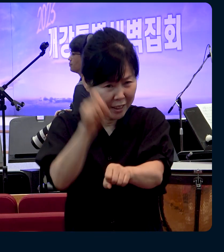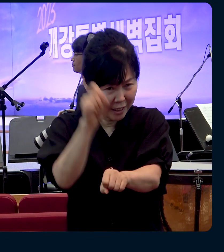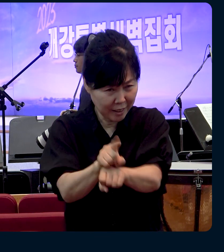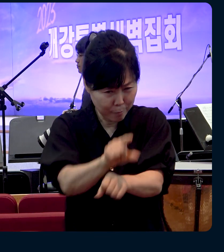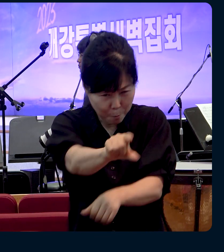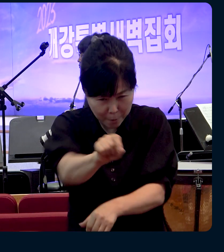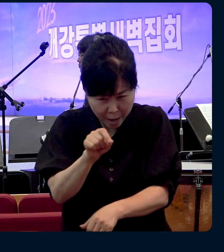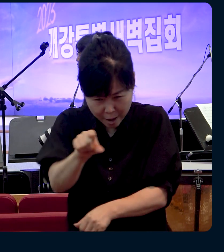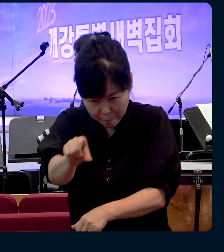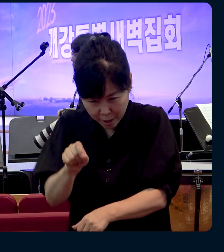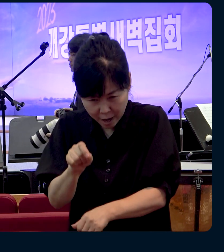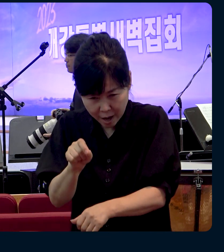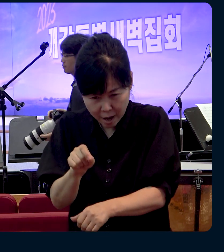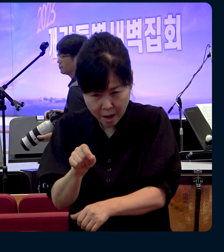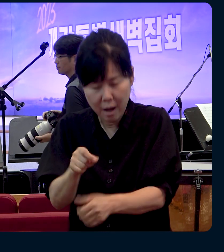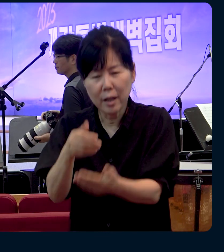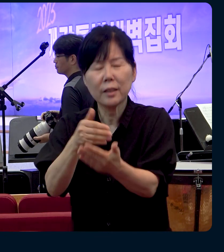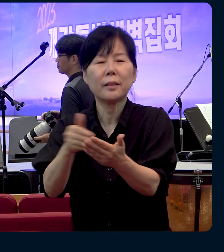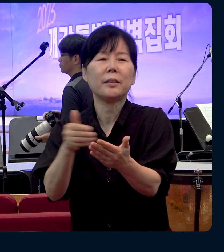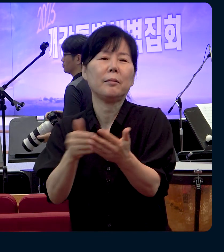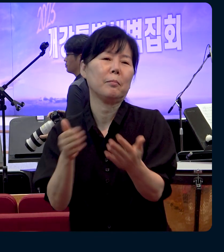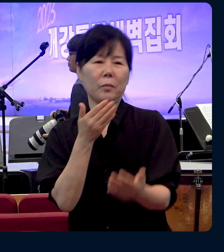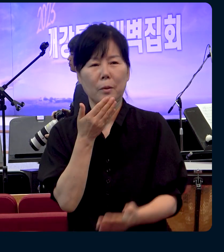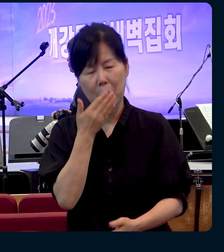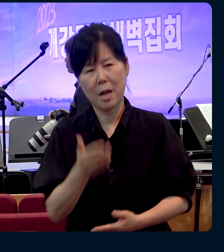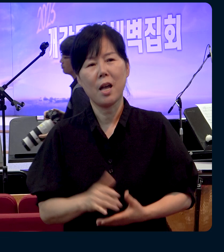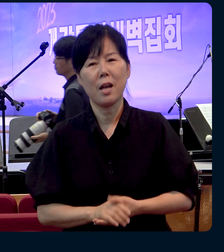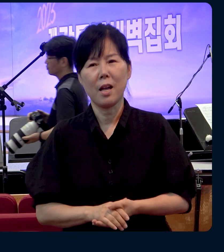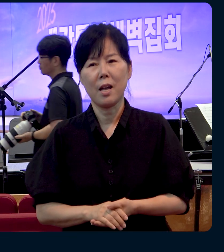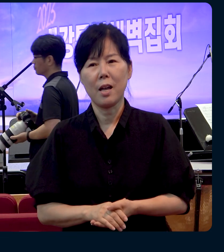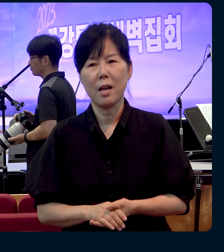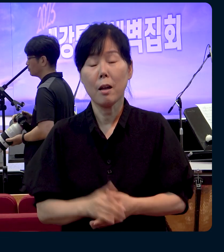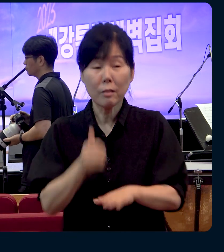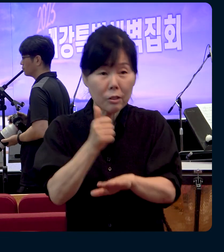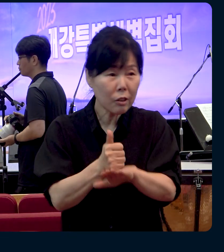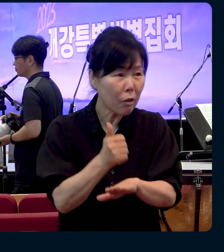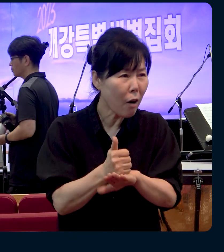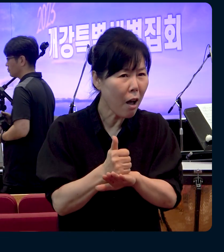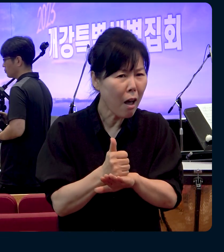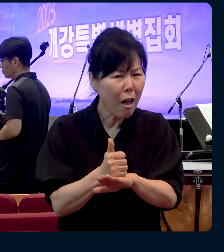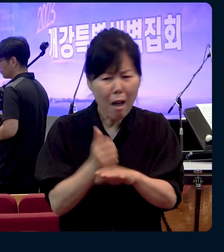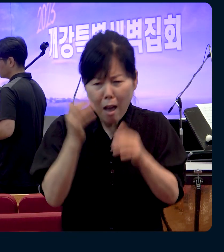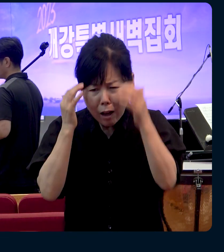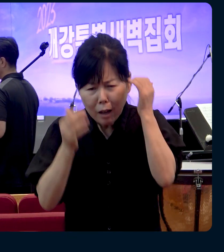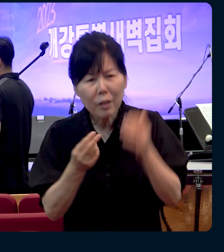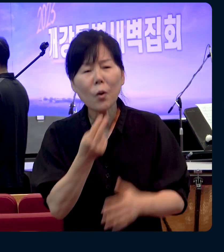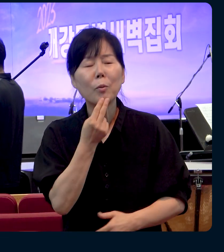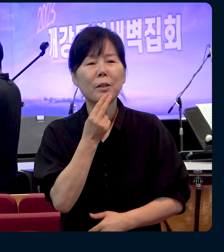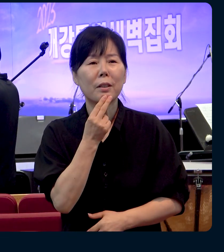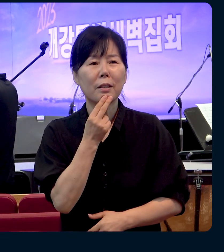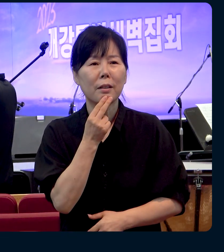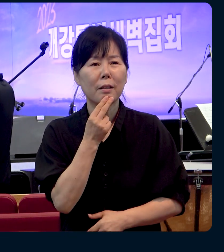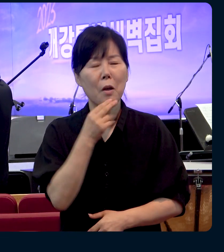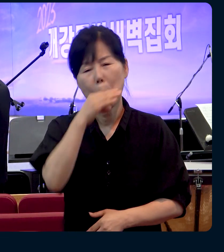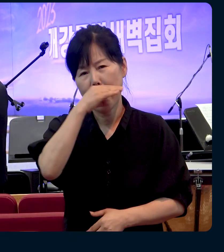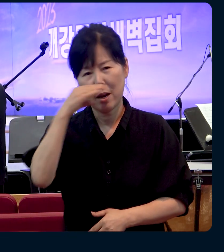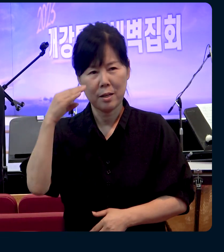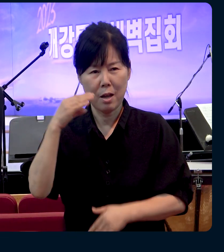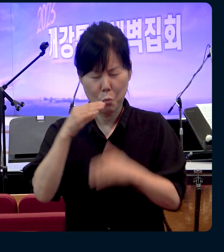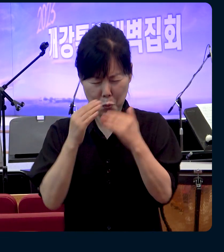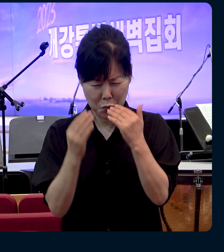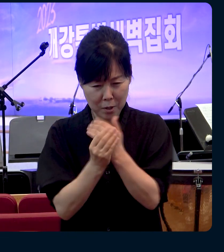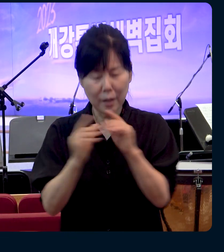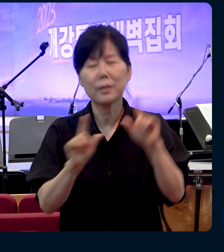딱딱 잡아서 그릴 수가 있어야 한다 하는 것이죠. 그래야 우리가 헷갈리지 않고 제대로 온전히 살아갈 수